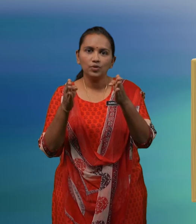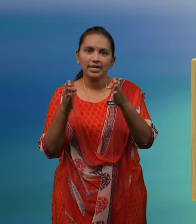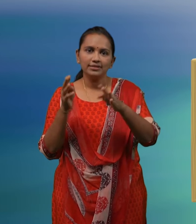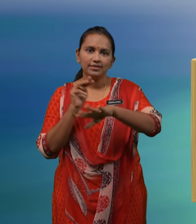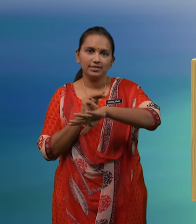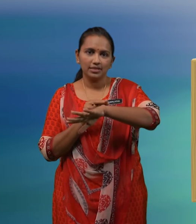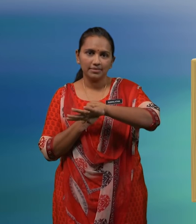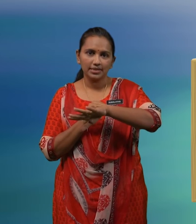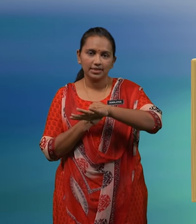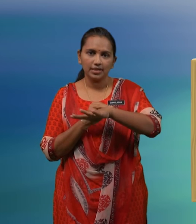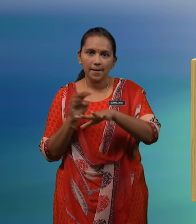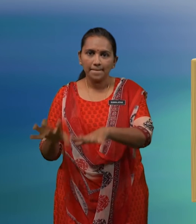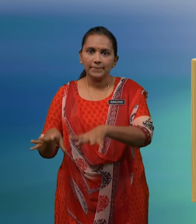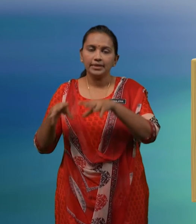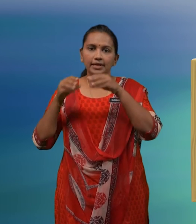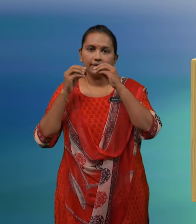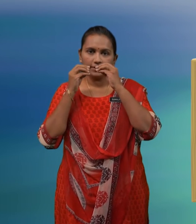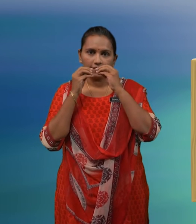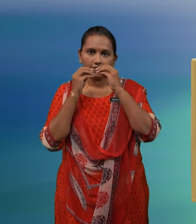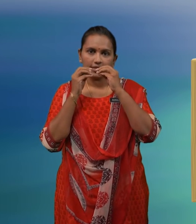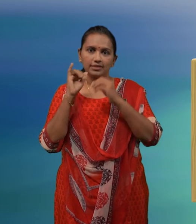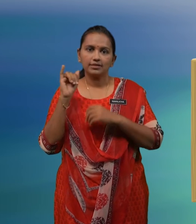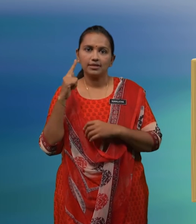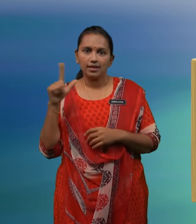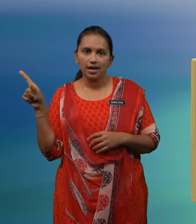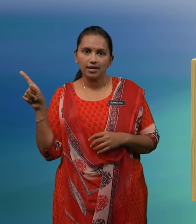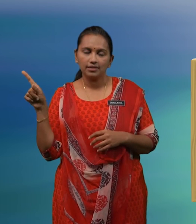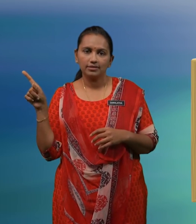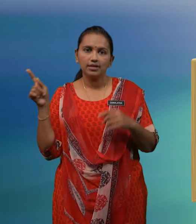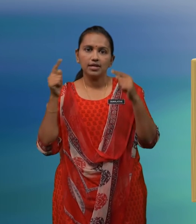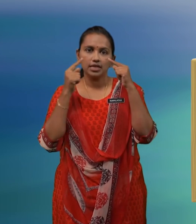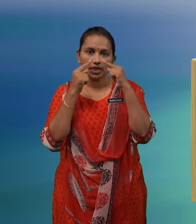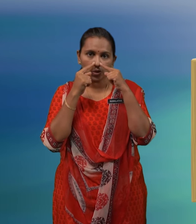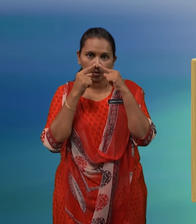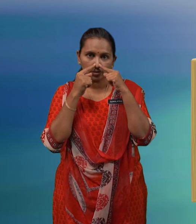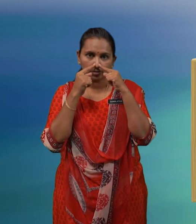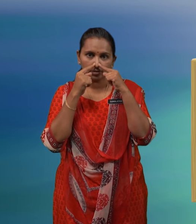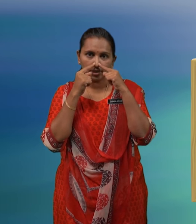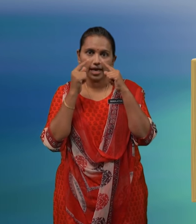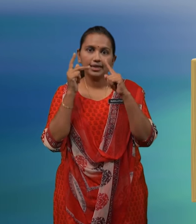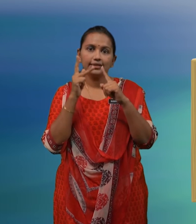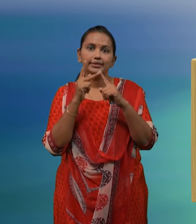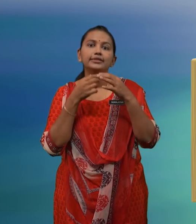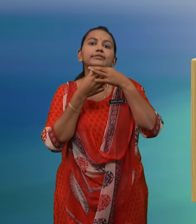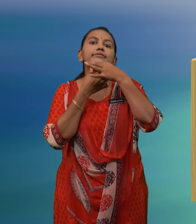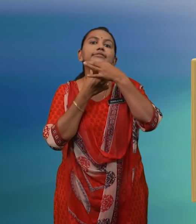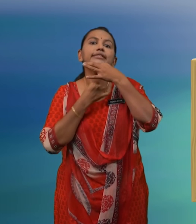Laluan semasa menarik nafas ialah hidung ke